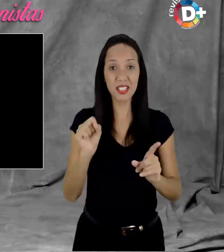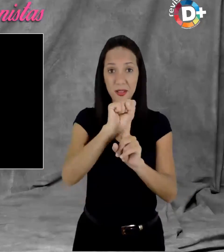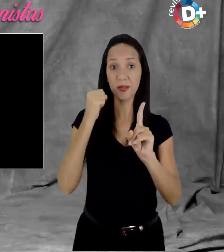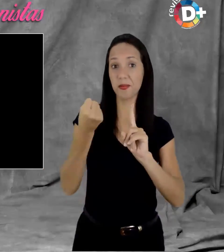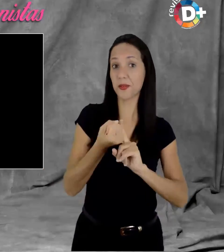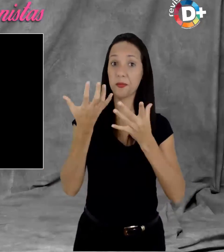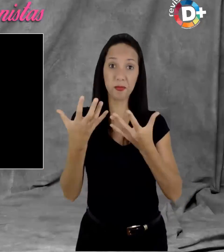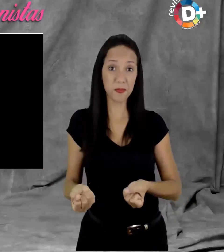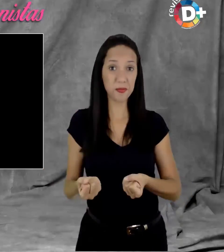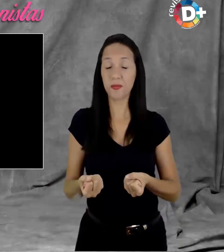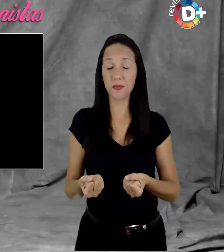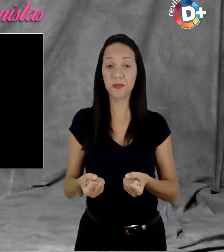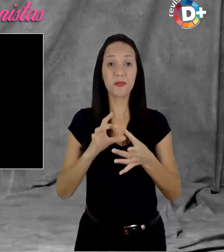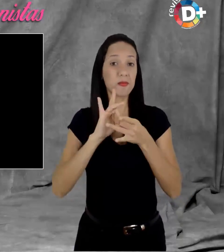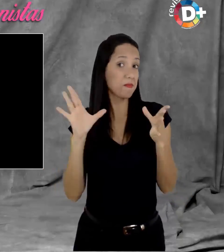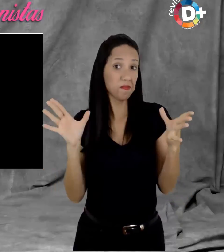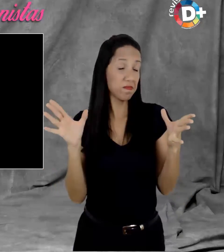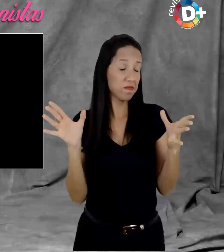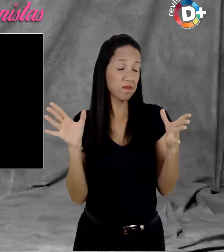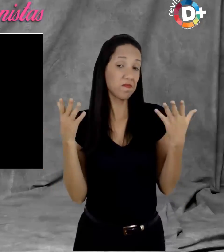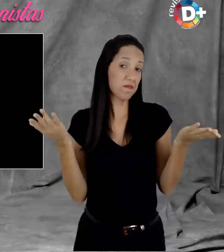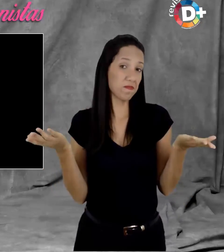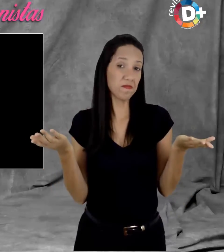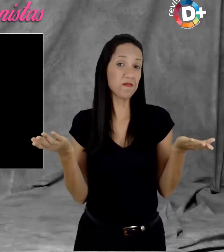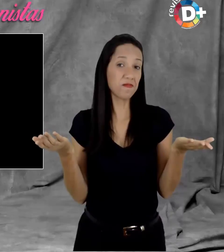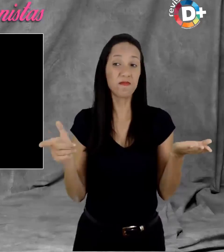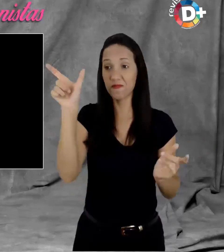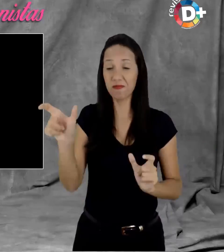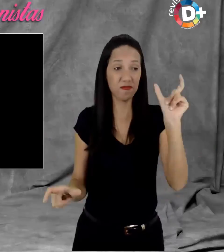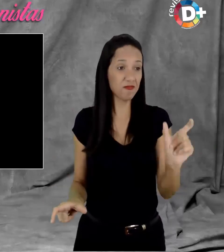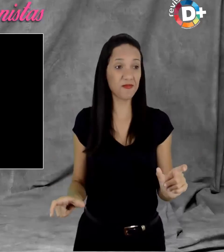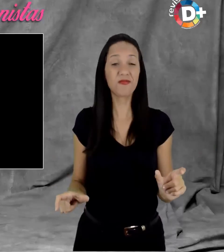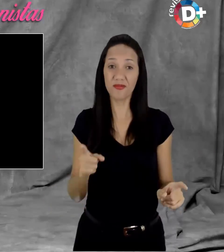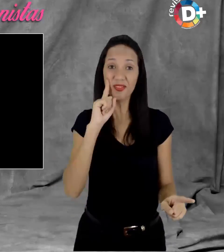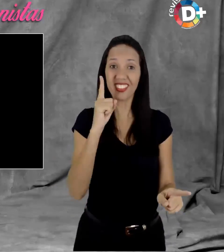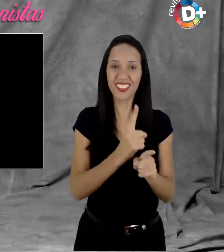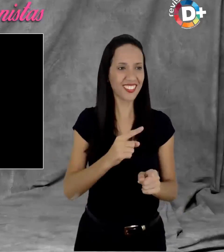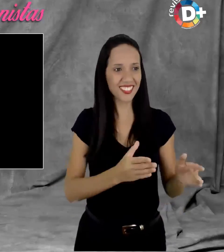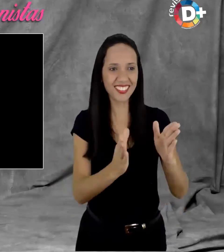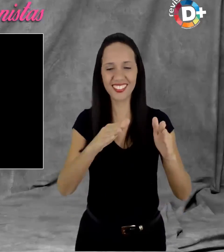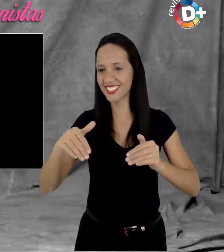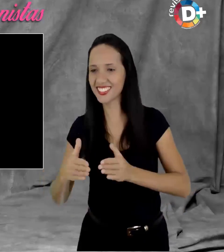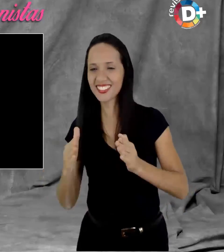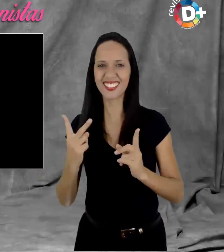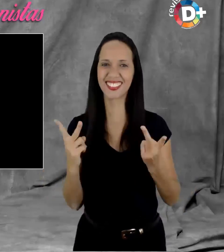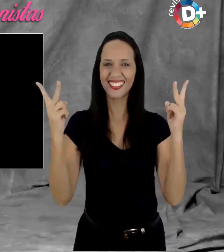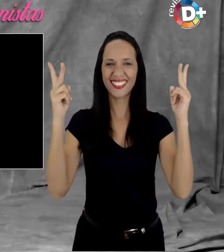Quer a sociedade aceite e permita, quer não, elas encontram um caminho. Como tão